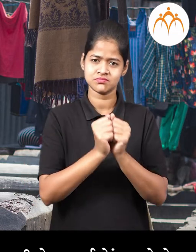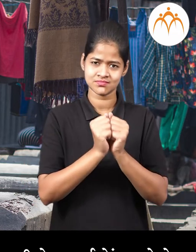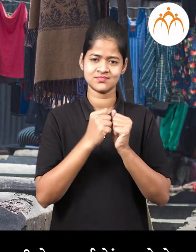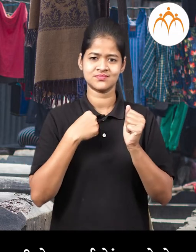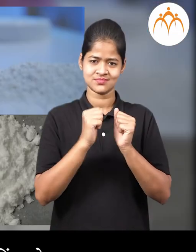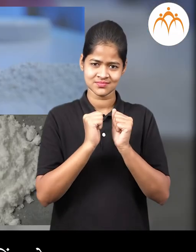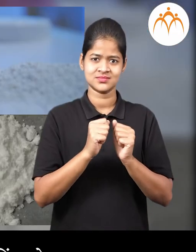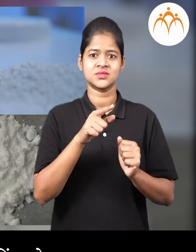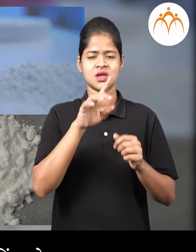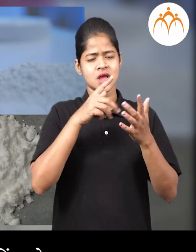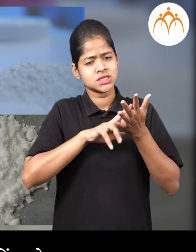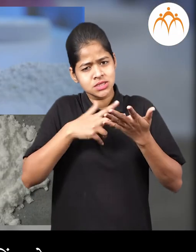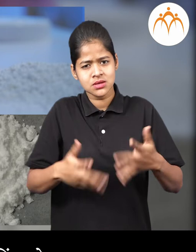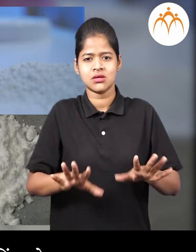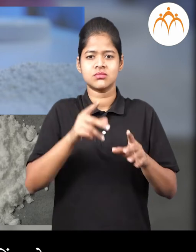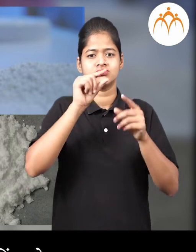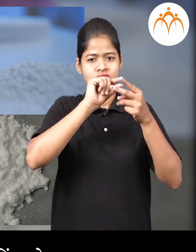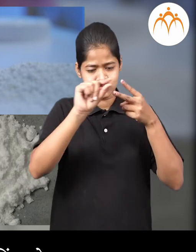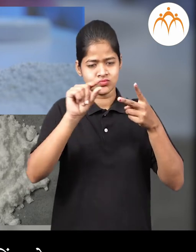કપડે ધુણ્યા સાથી